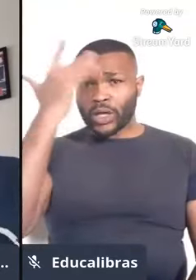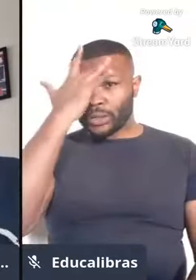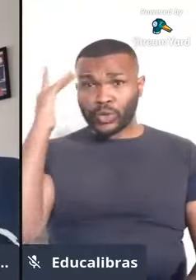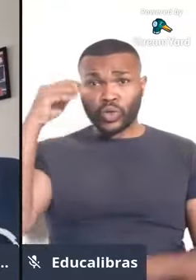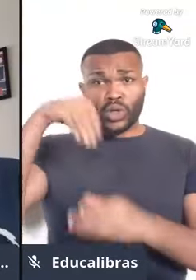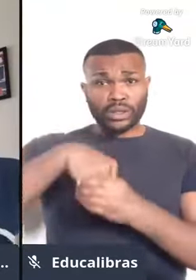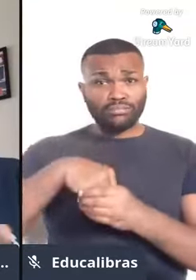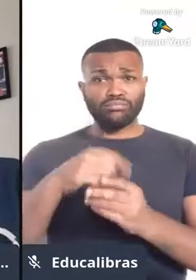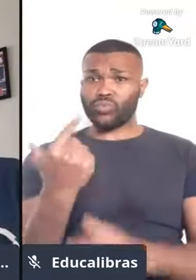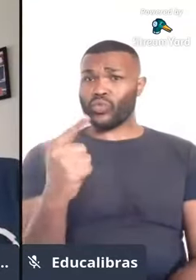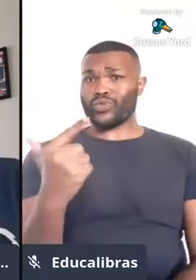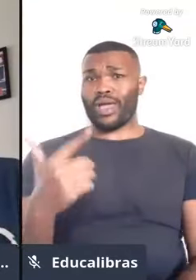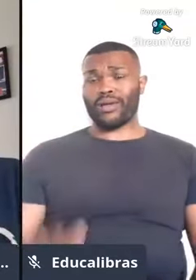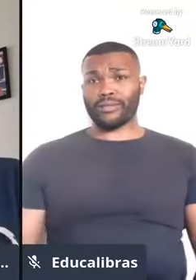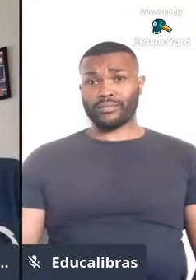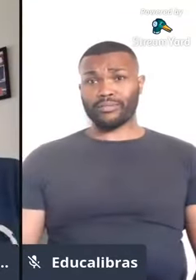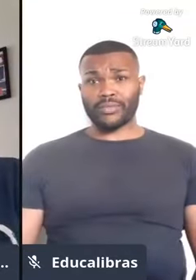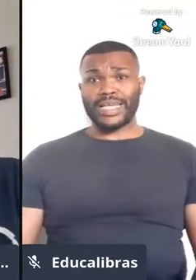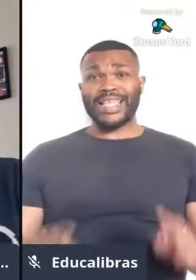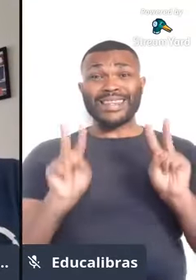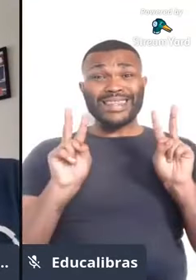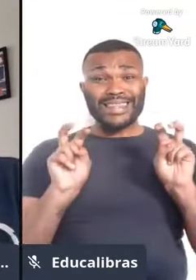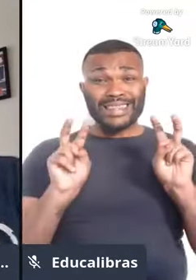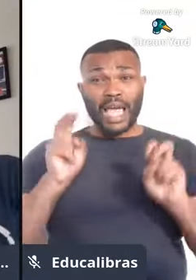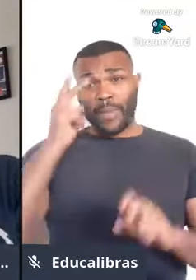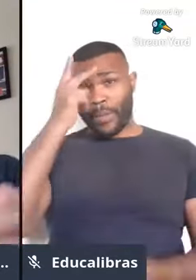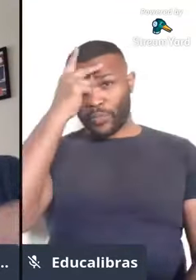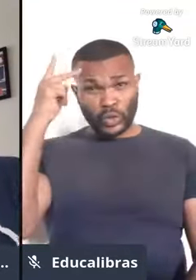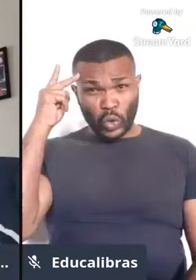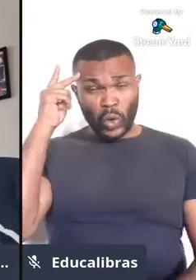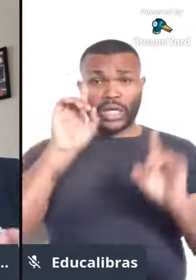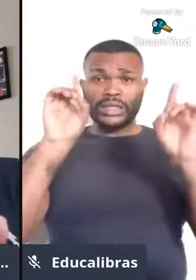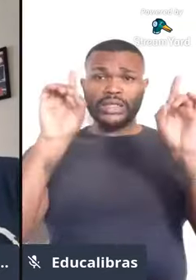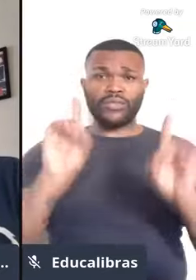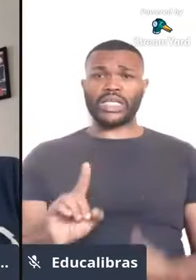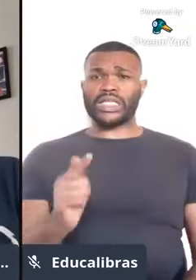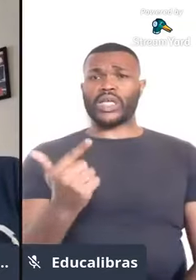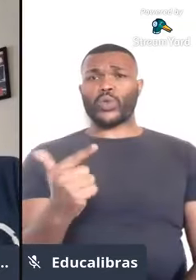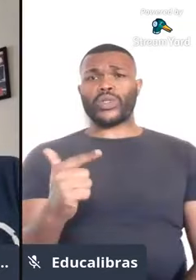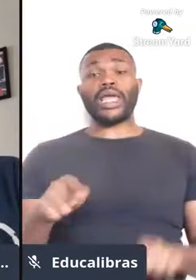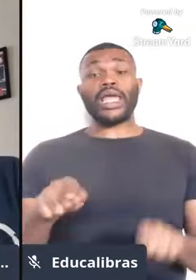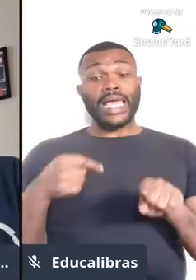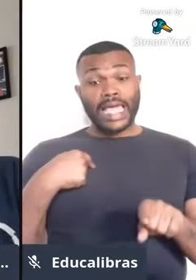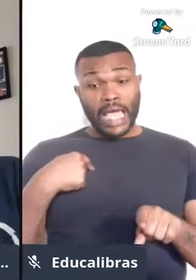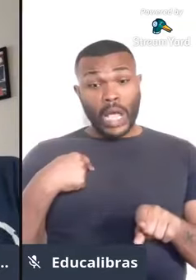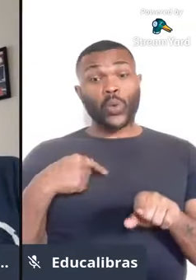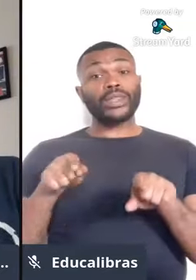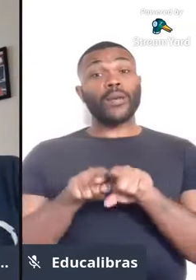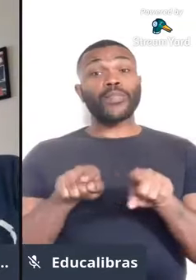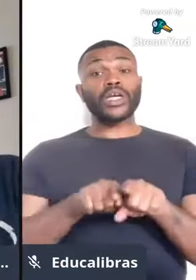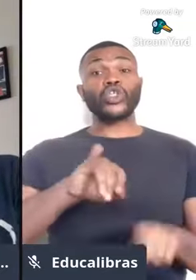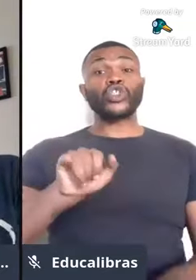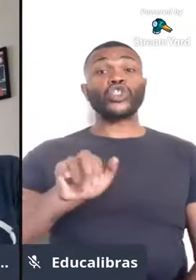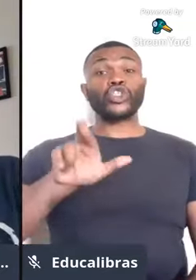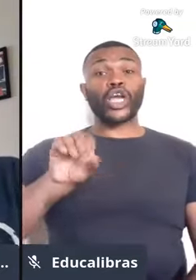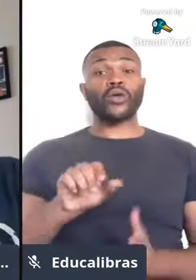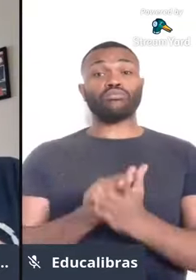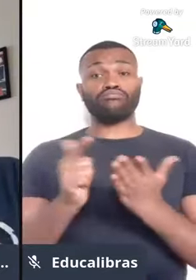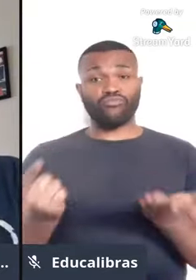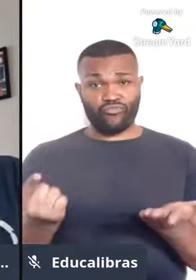nem espaço para se falar disso, espaço fixo, como eu tenho, como o Jairo tem na Folha. O que falta,